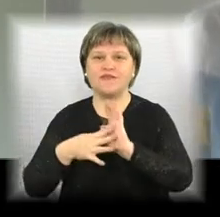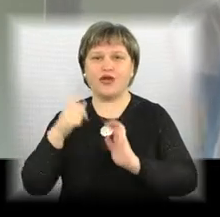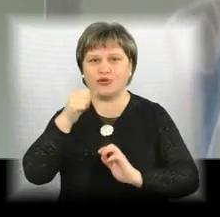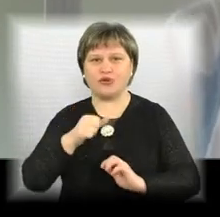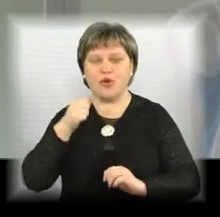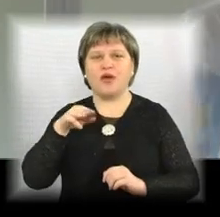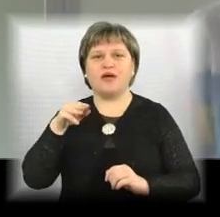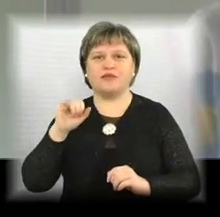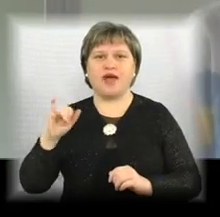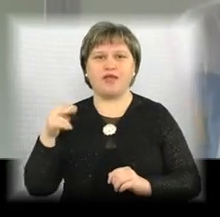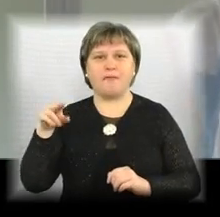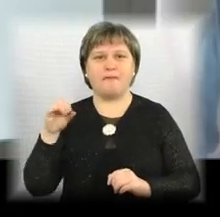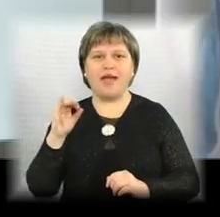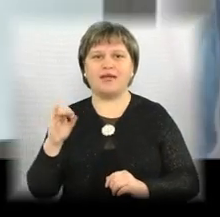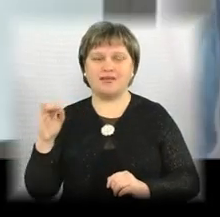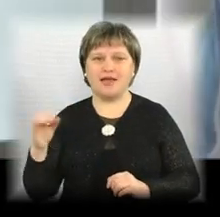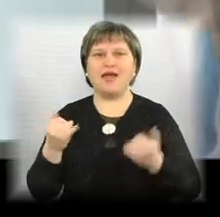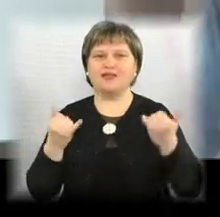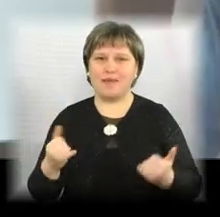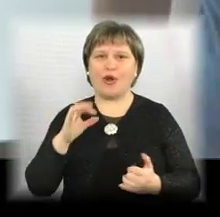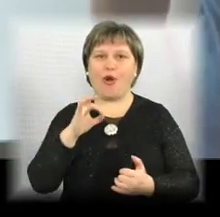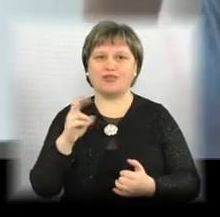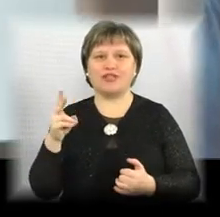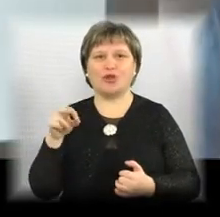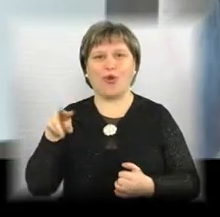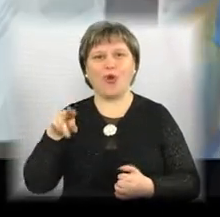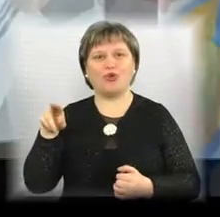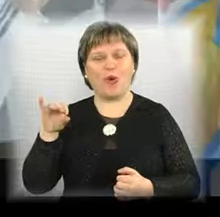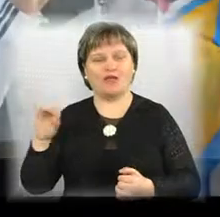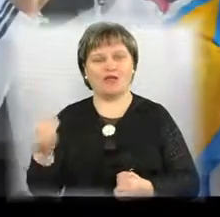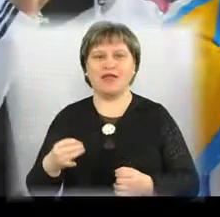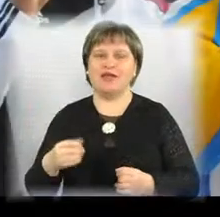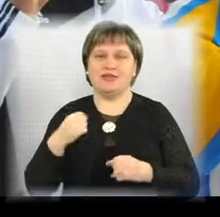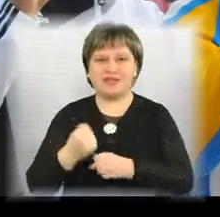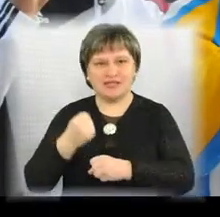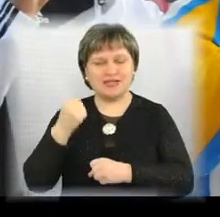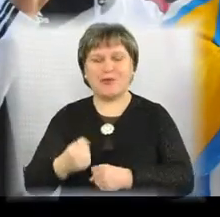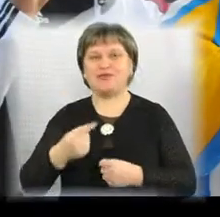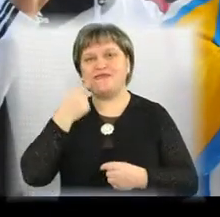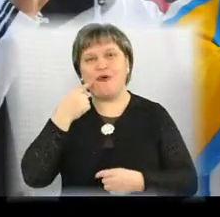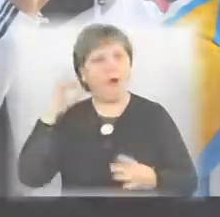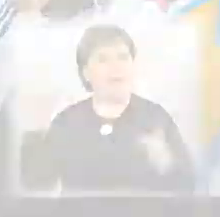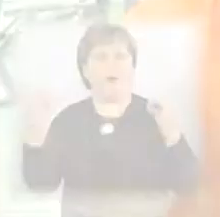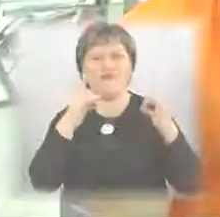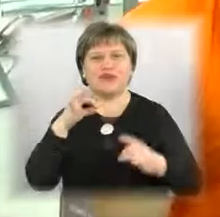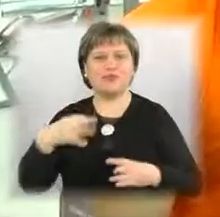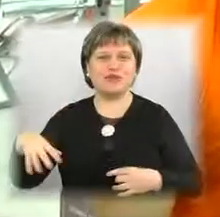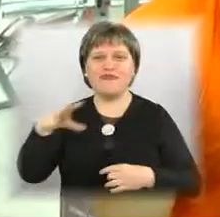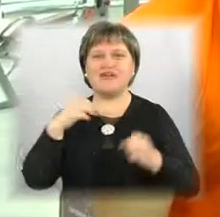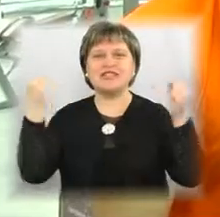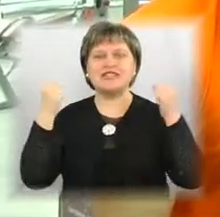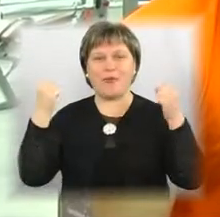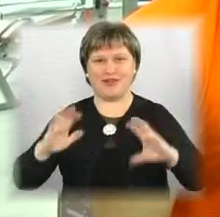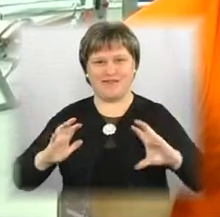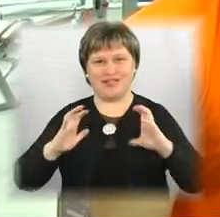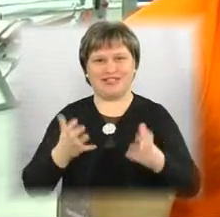у Тайпеї. Тепер Олександр Колодій змусив говорити про себе увесь спортивний світ. Ця олімпіада вже